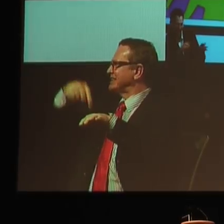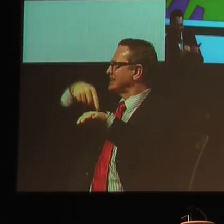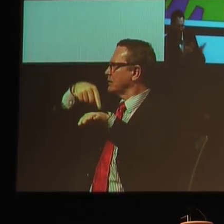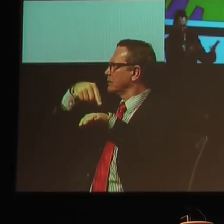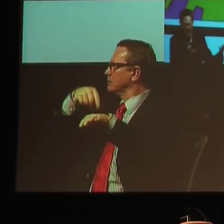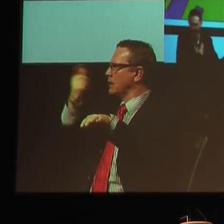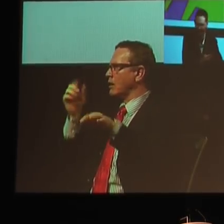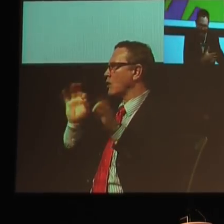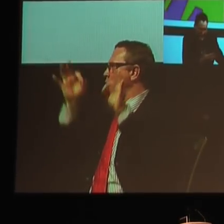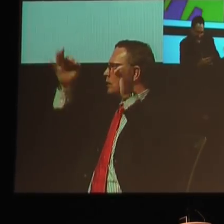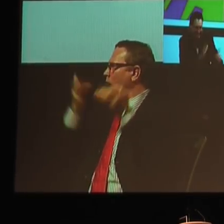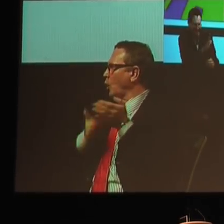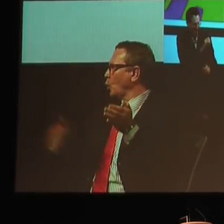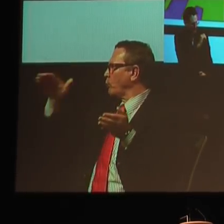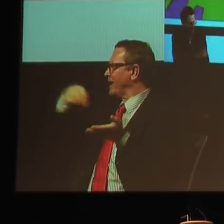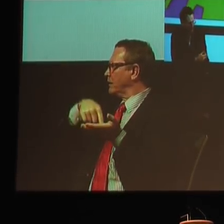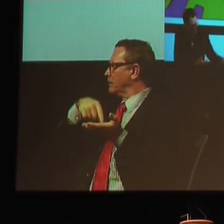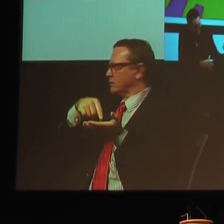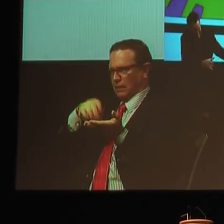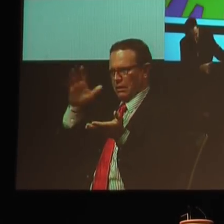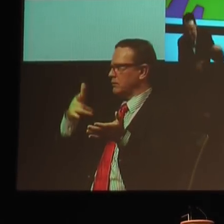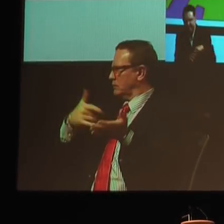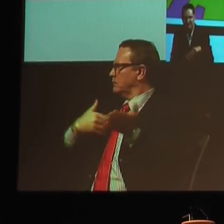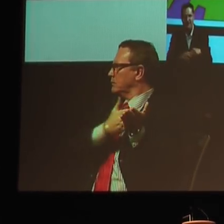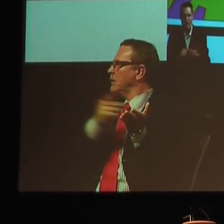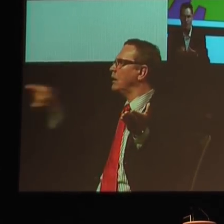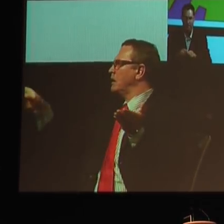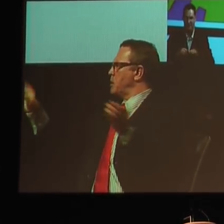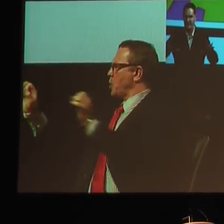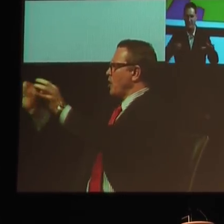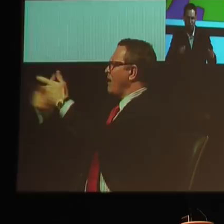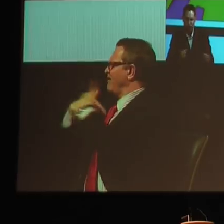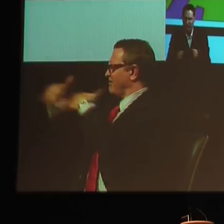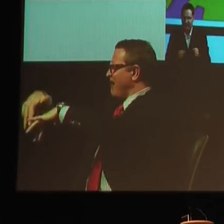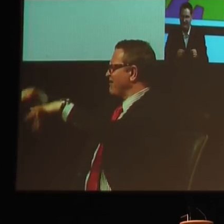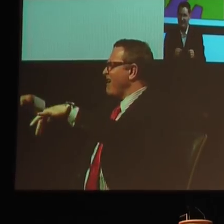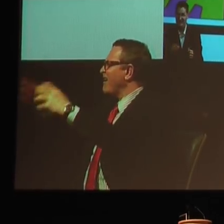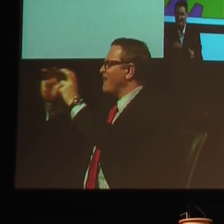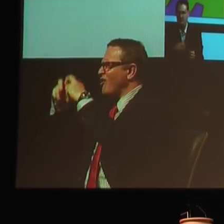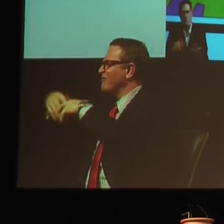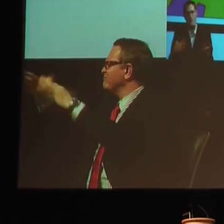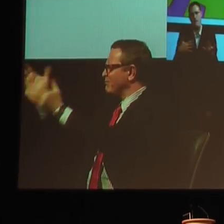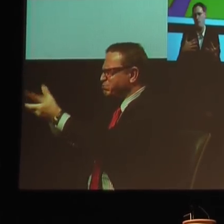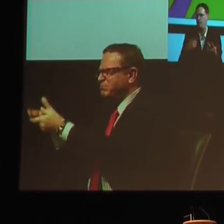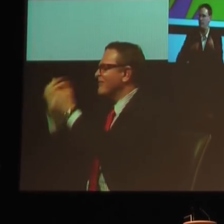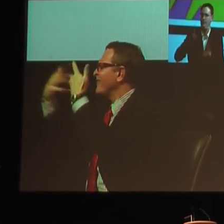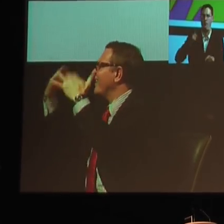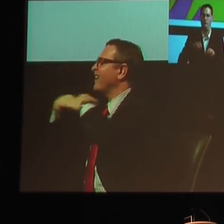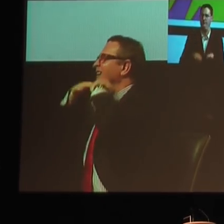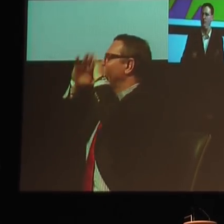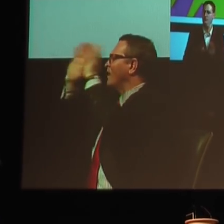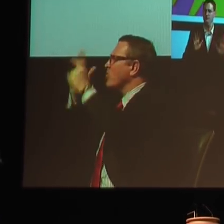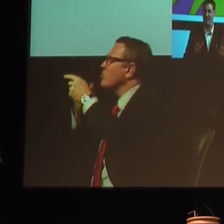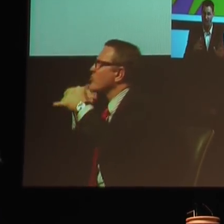extrem starken Einfluss und den kann man für sich ausnutzen. Und ich denke, wenn mehr akademisch gebildete Gehörlose sich auf dem